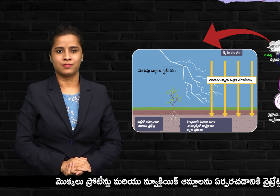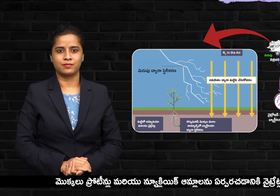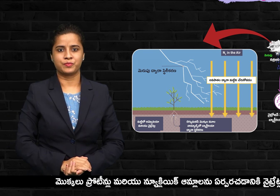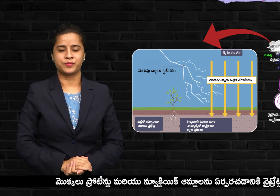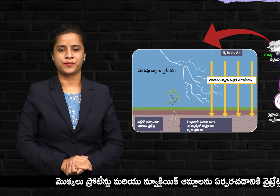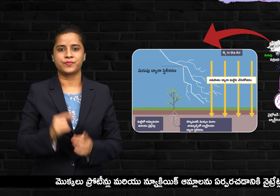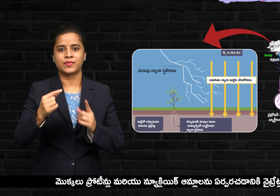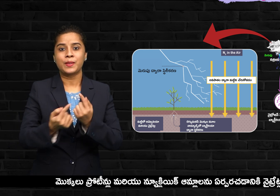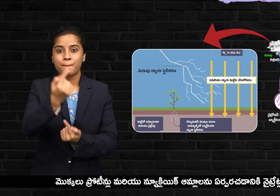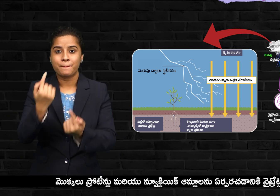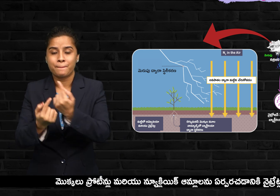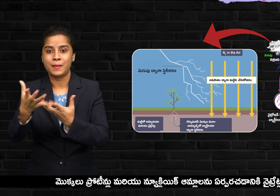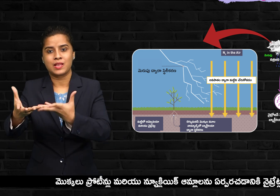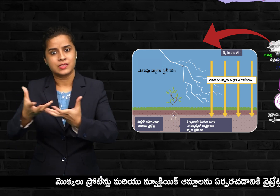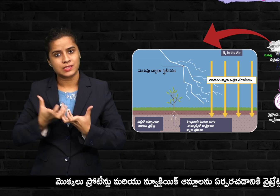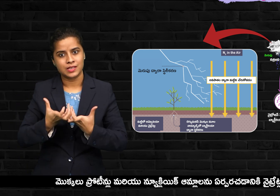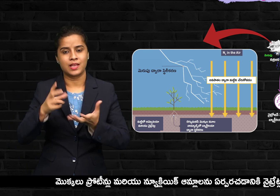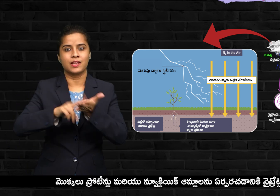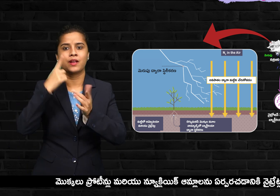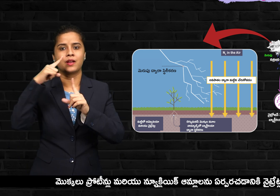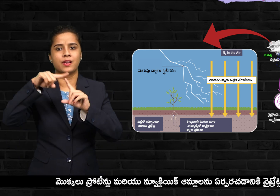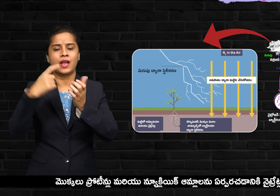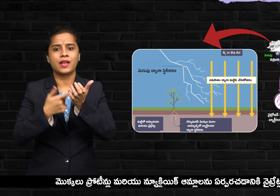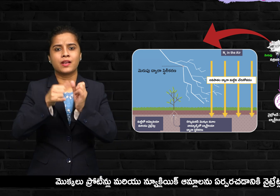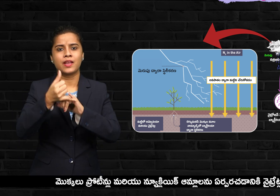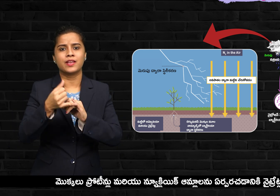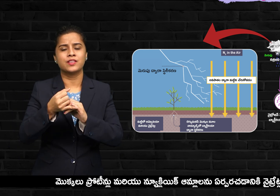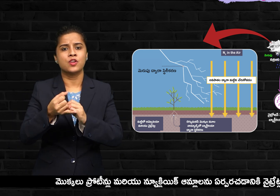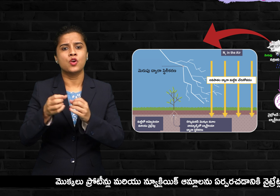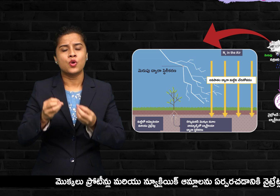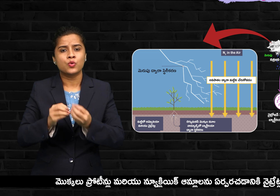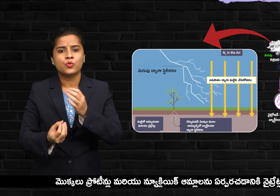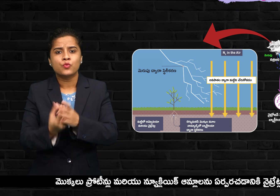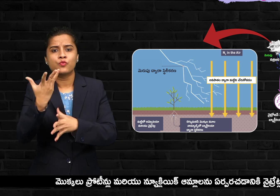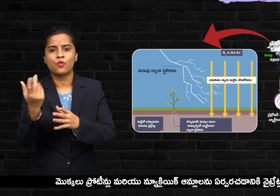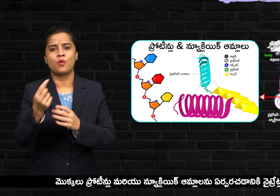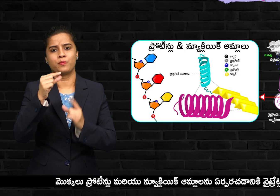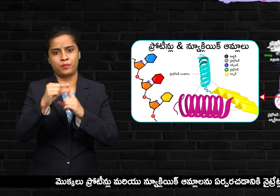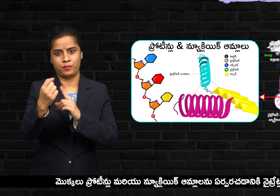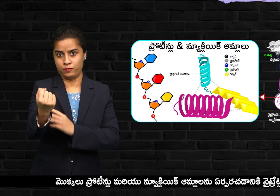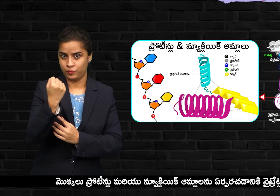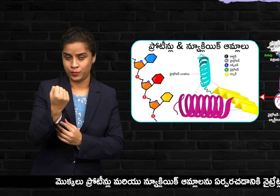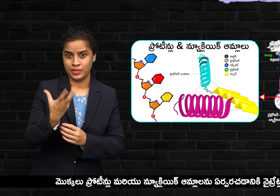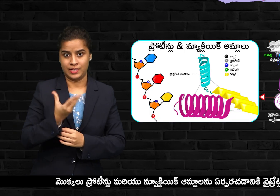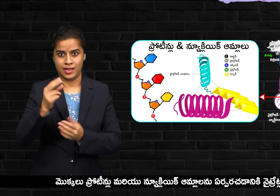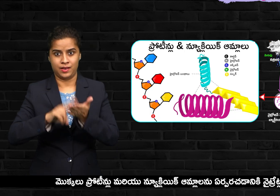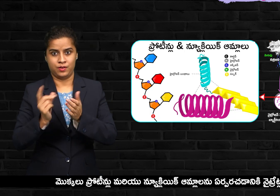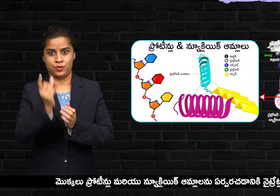5. మొక్కలు ప్రోటీన్లు మరియు న్యూక్లియిక్ ఆమ్లాలను ఏర్పరచడానికి నైట్రేట్లను తీసుకుంటాయి.